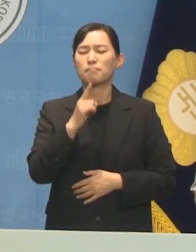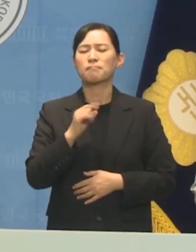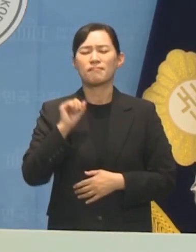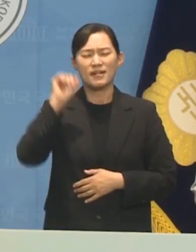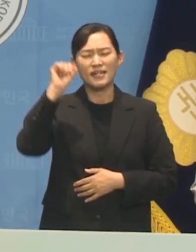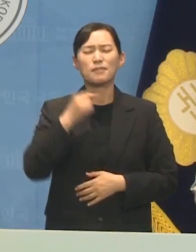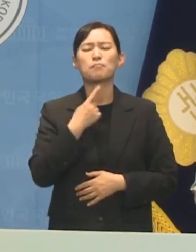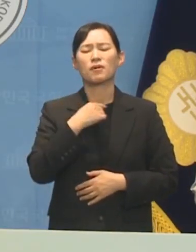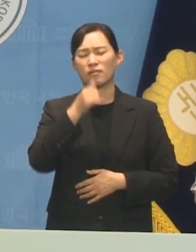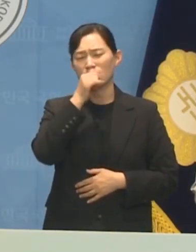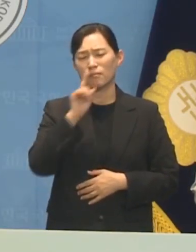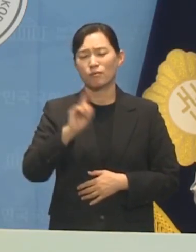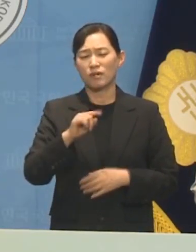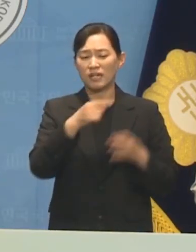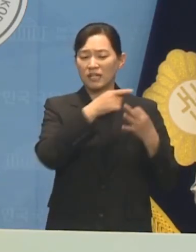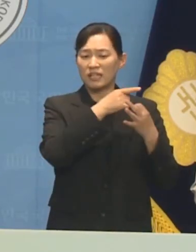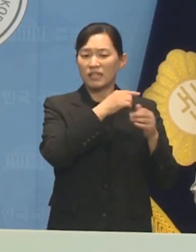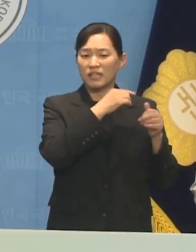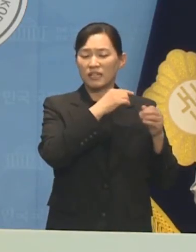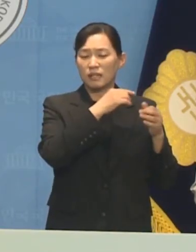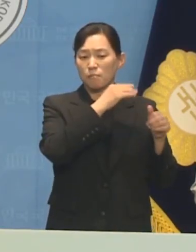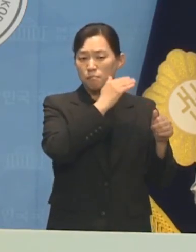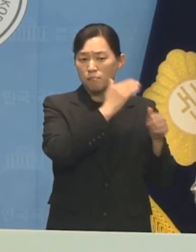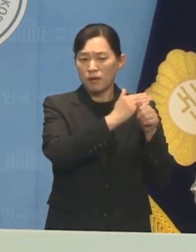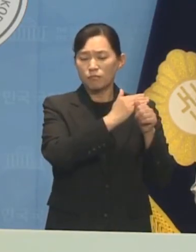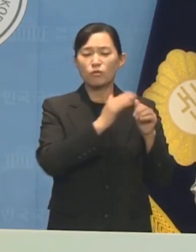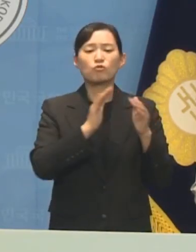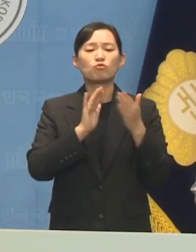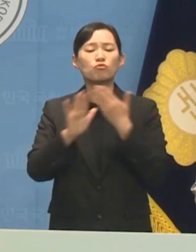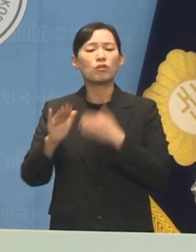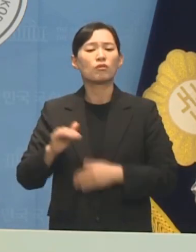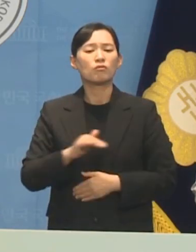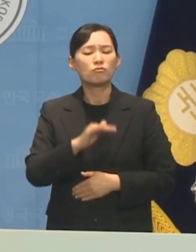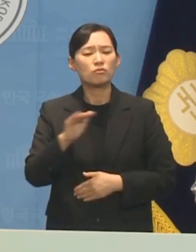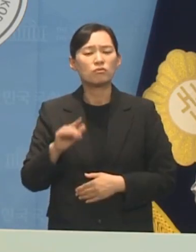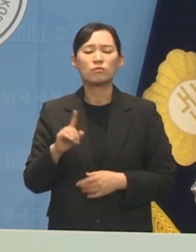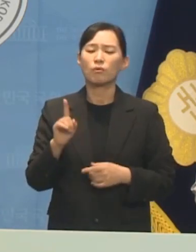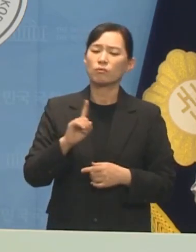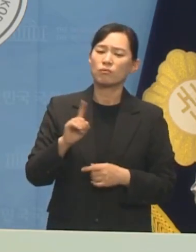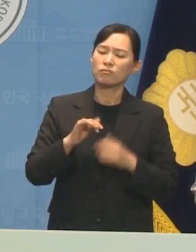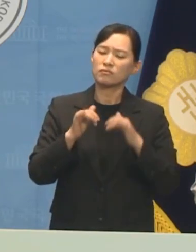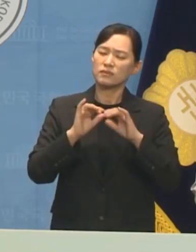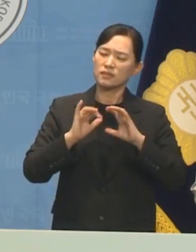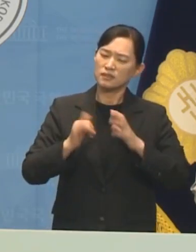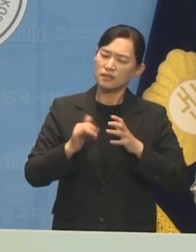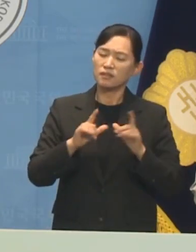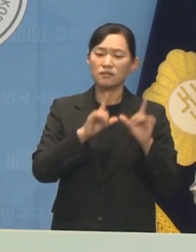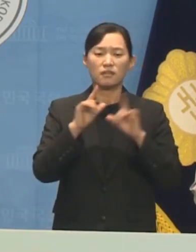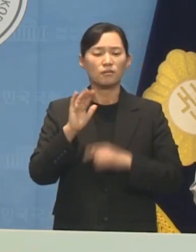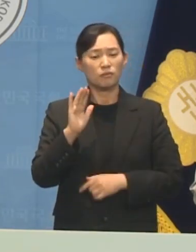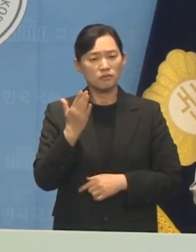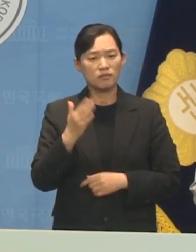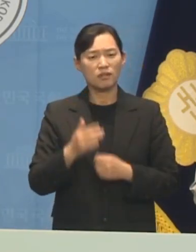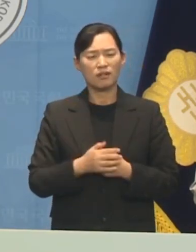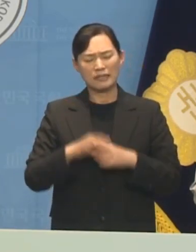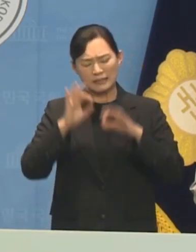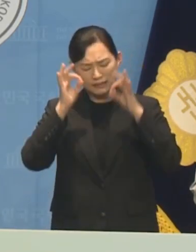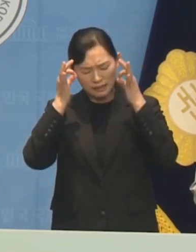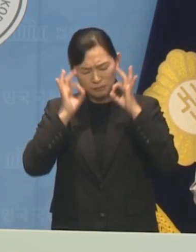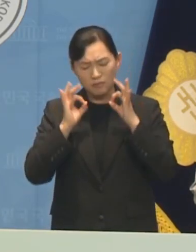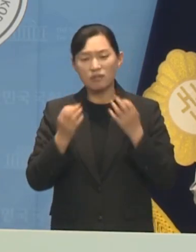있습니다. 탄핵 이후에, 파면 이후에 우리는 어떤 세상에 살아야 하는가. 최소한 땀 흘려